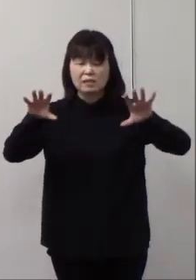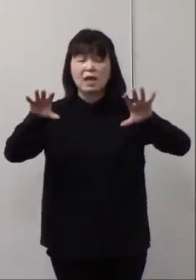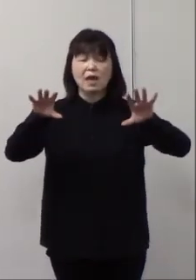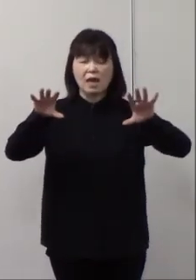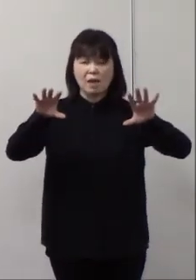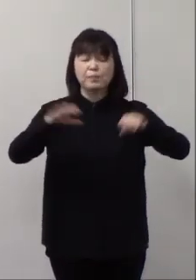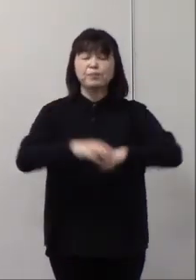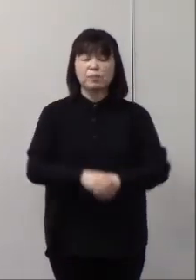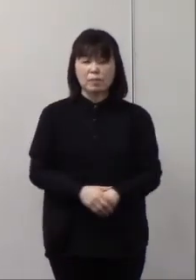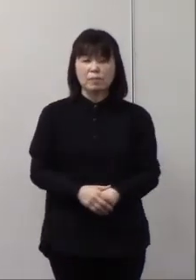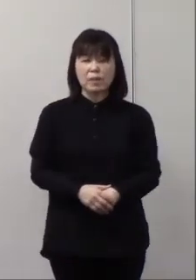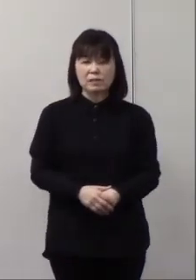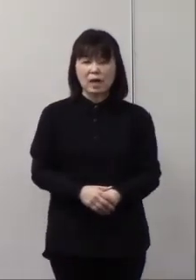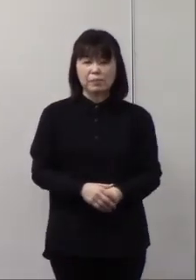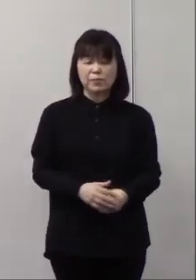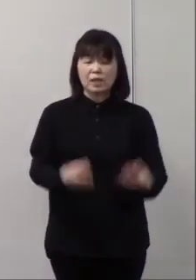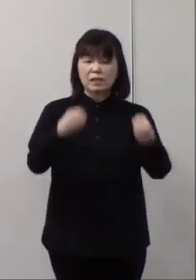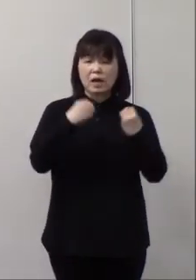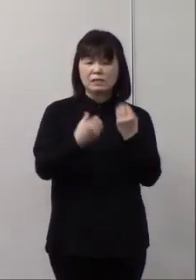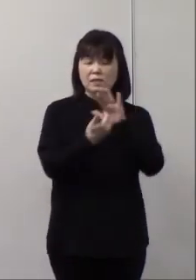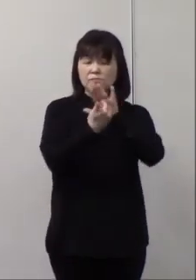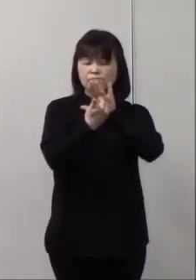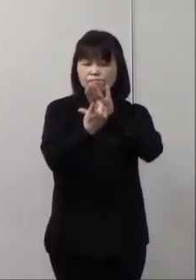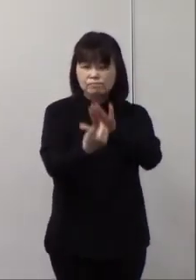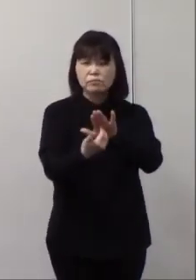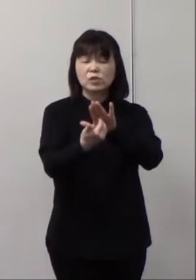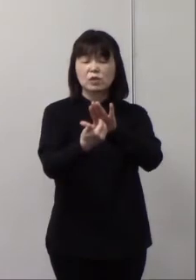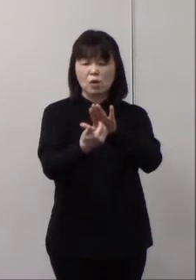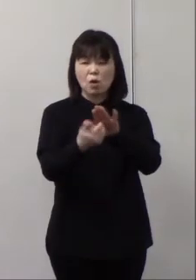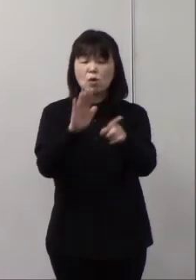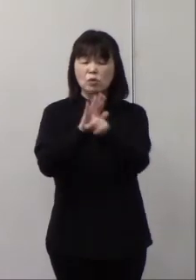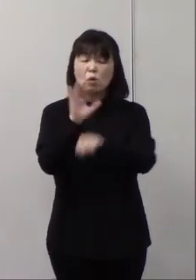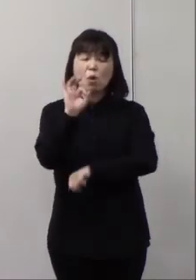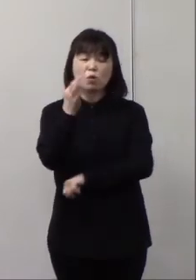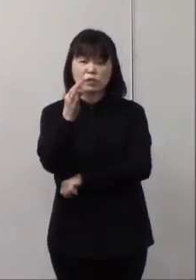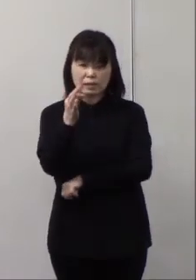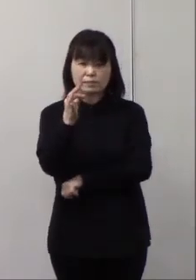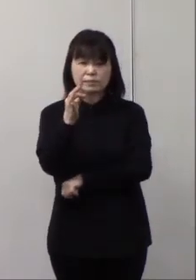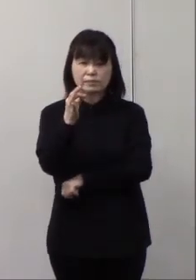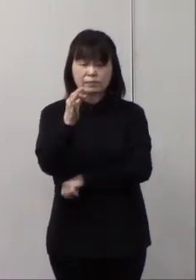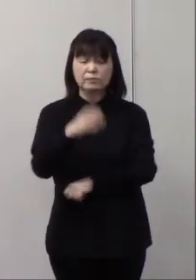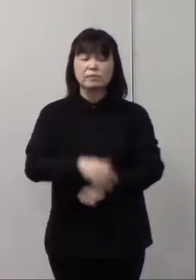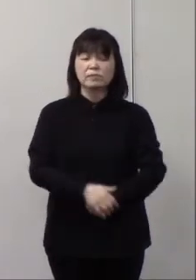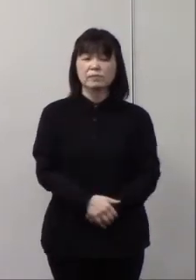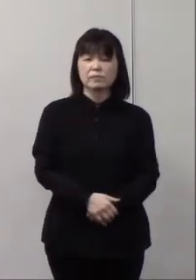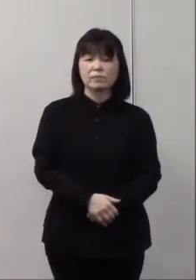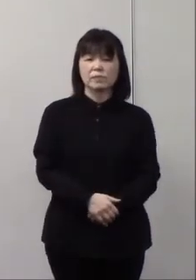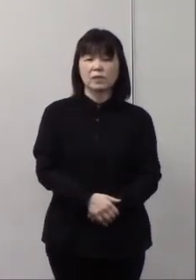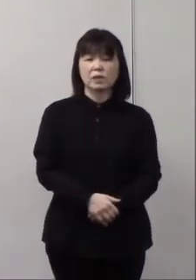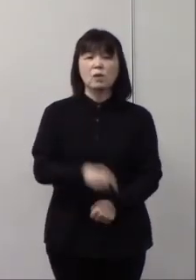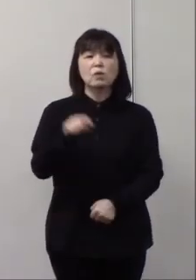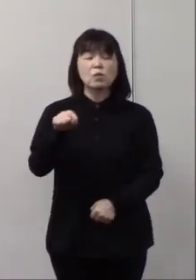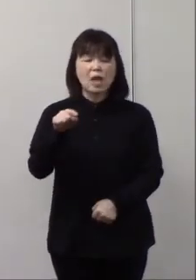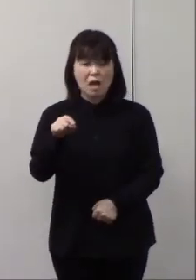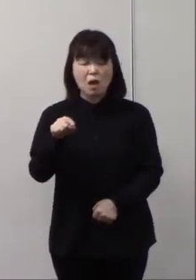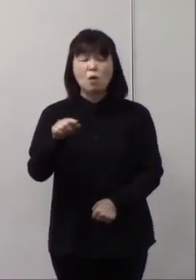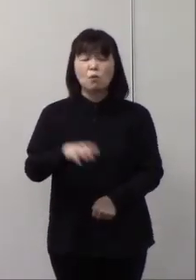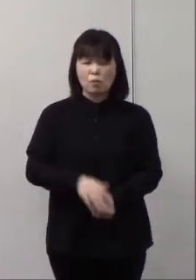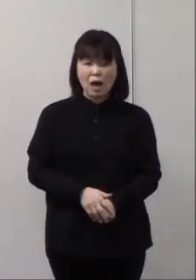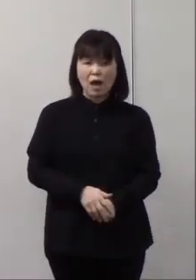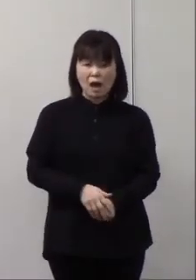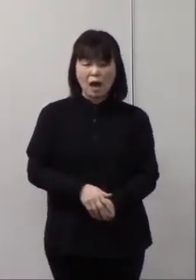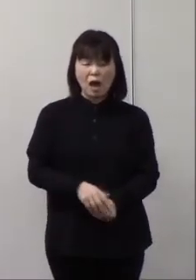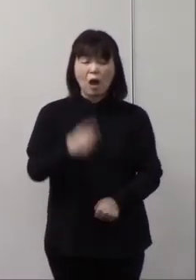止協力金、この感染拡大防止協力金は自ら店名等を公表してです